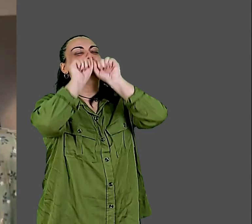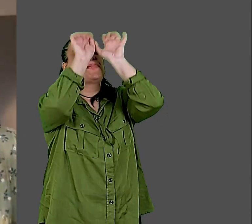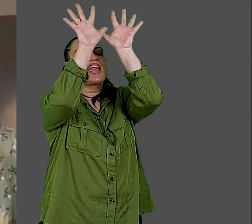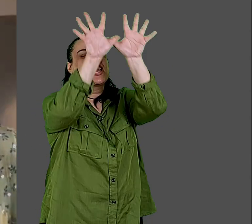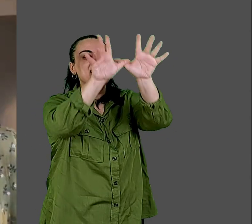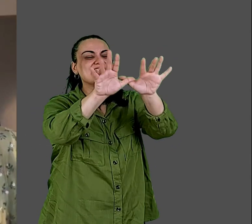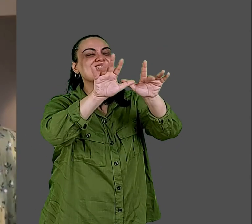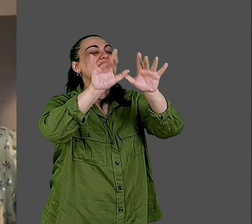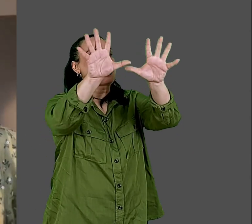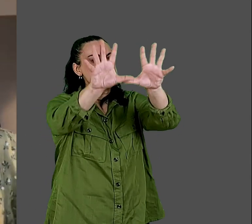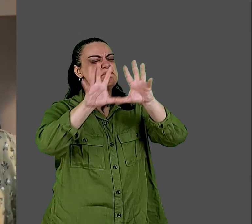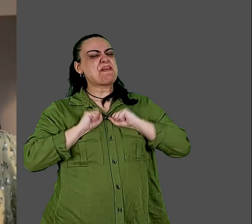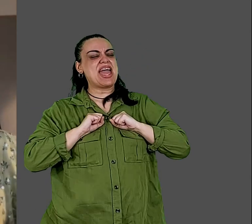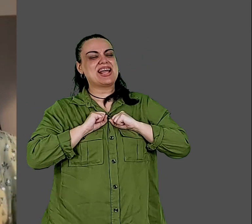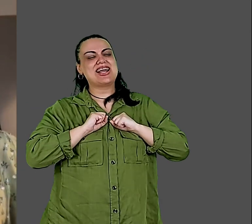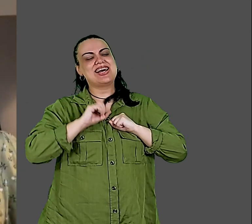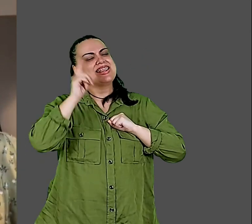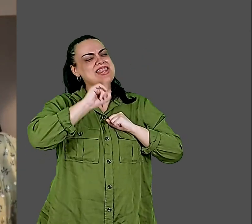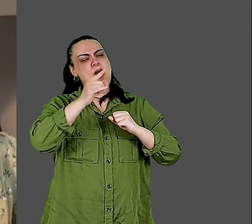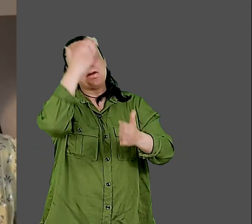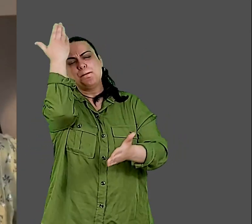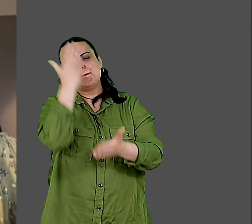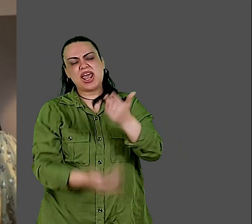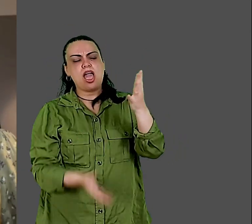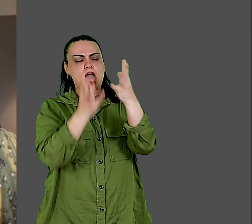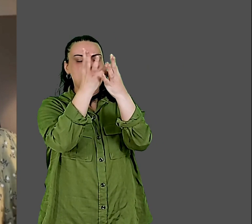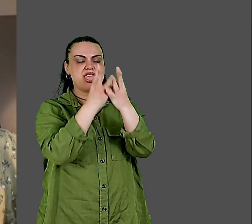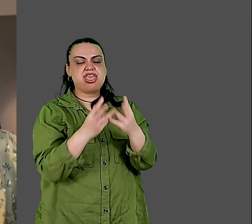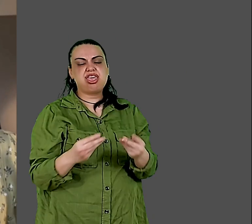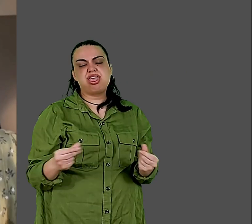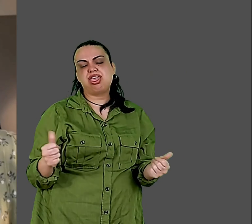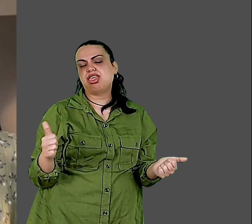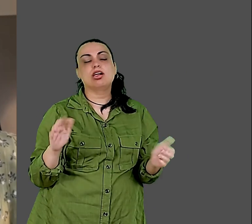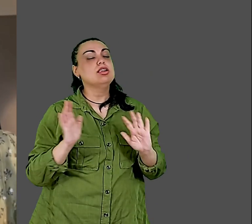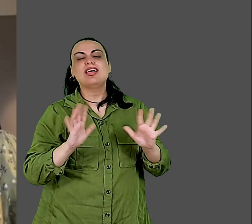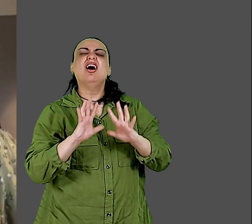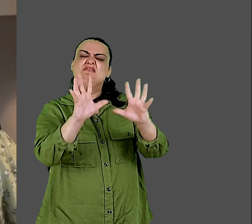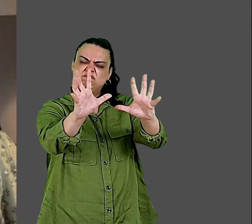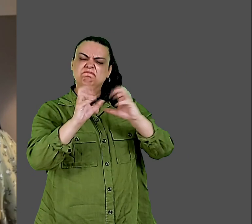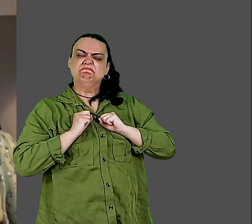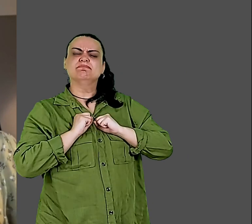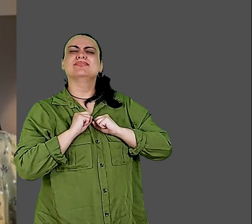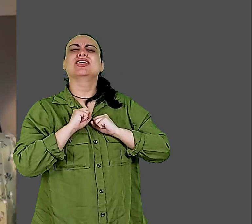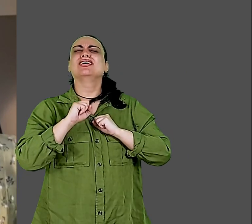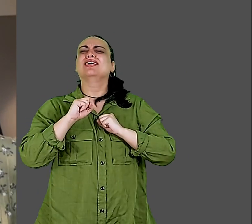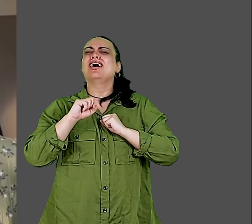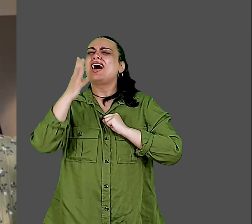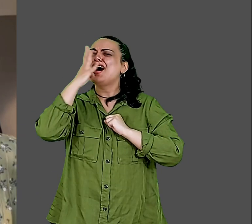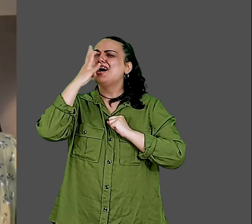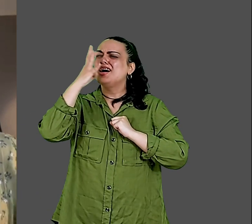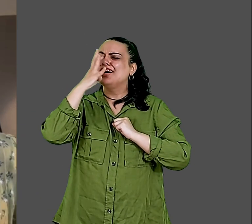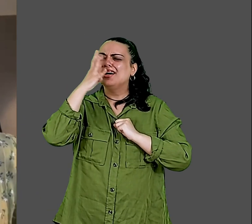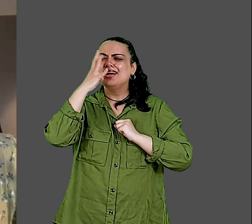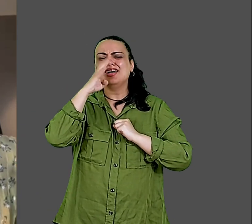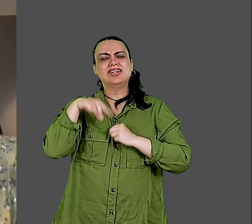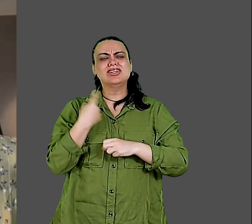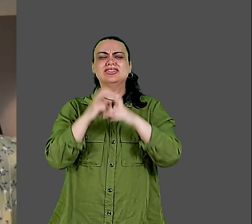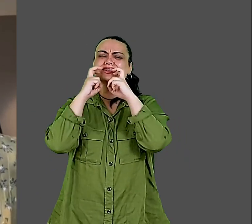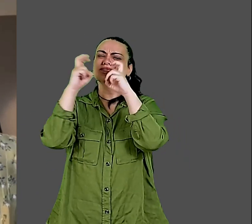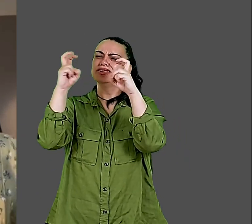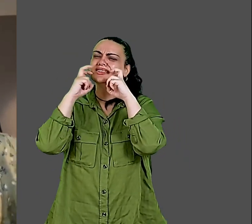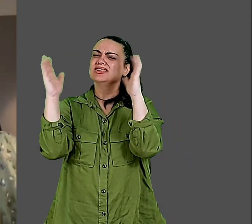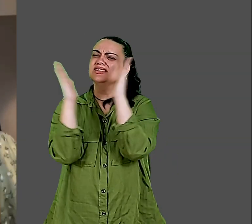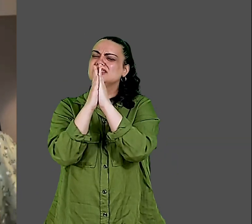esta palavra se cumpra. Ouve a nossa oração, atende a nossa súplica e sê conosco como foste